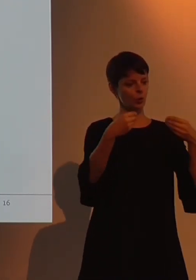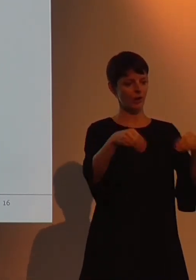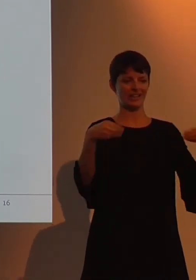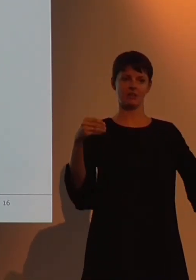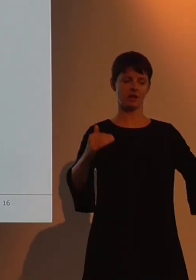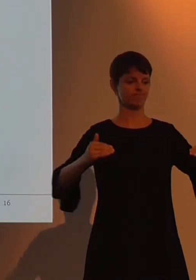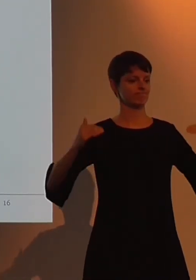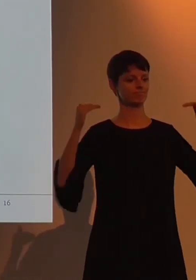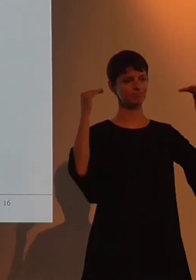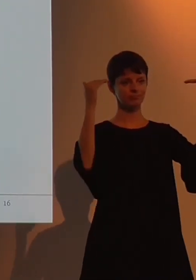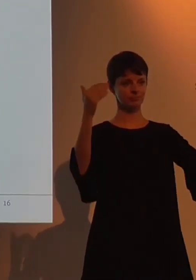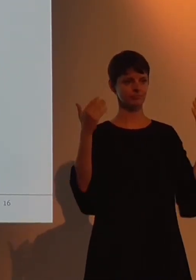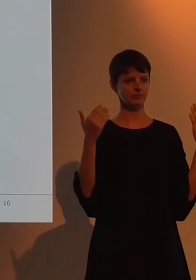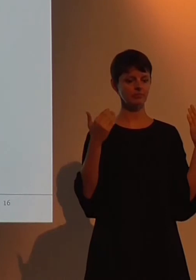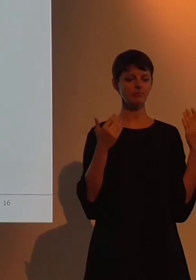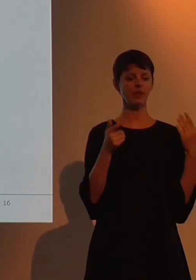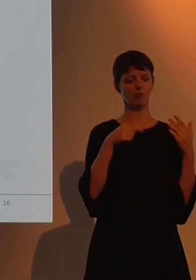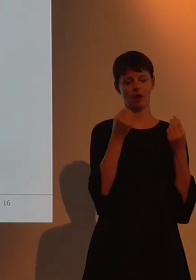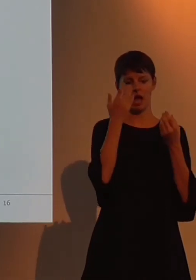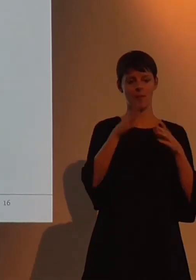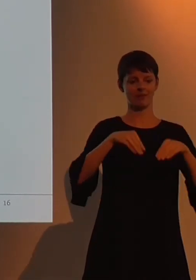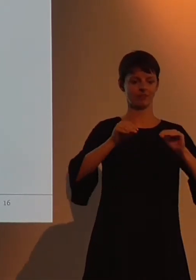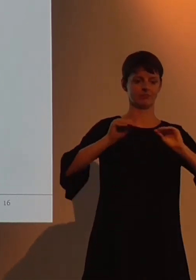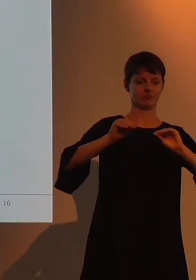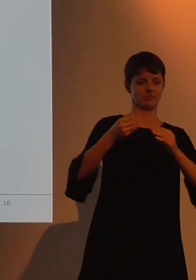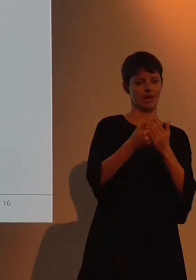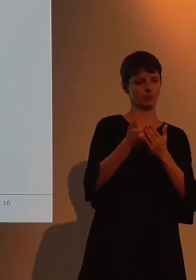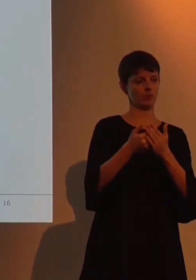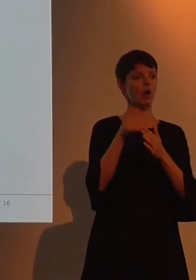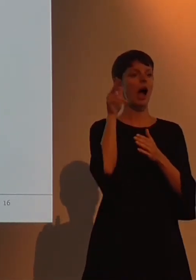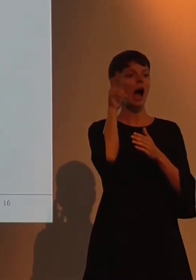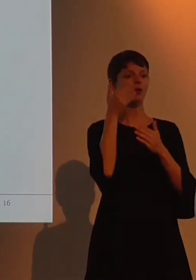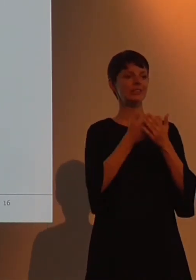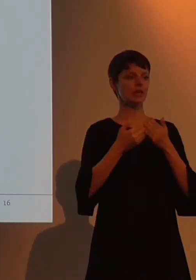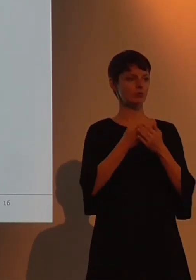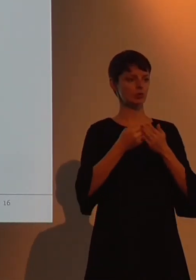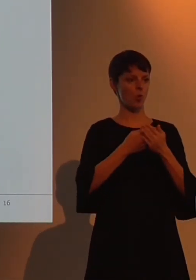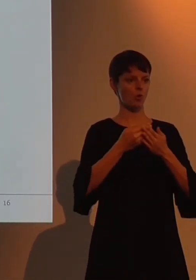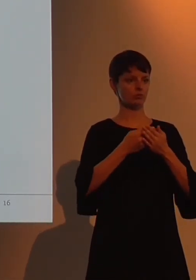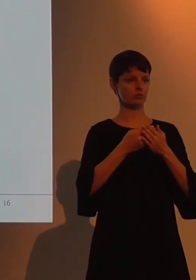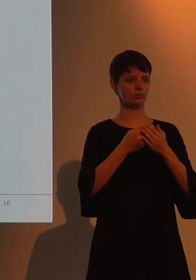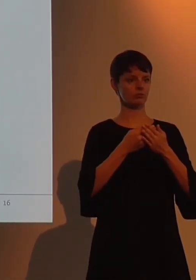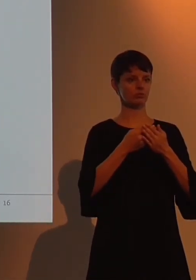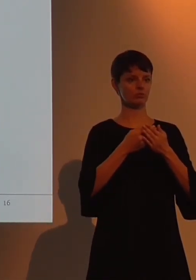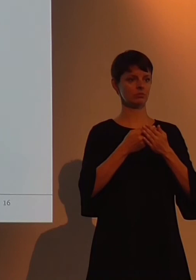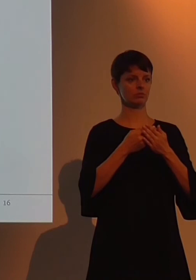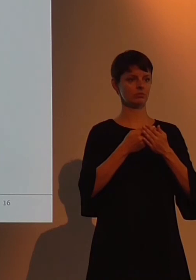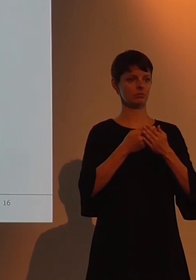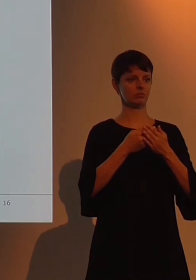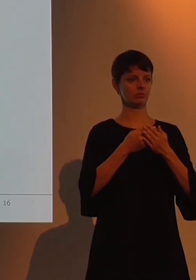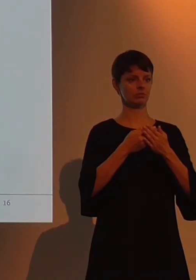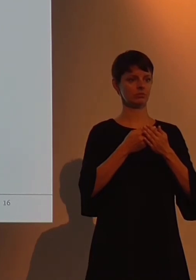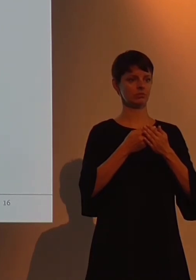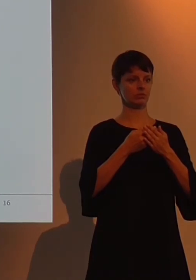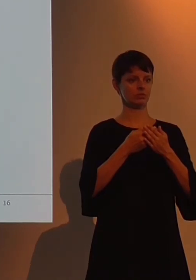ist tatsächlich einfach nur symbolisch für die vielen technischen Anwendungen, die man nicht übersehen. Im Moment ist es so, dass unsere Mediathek es